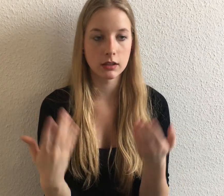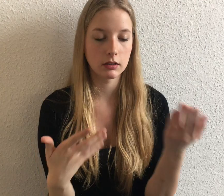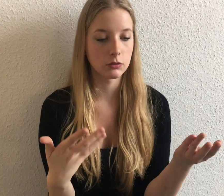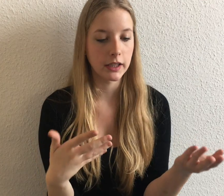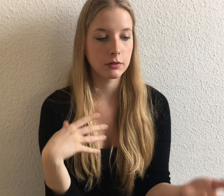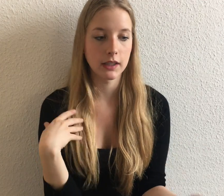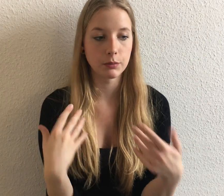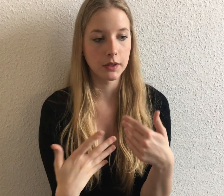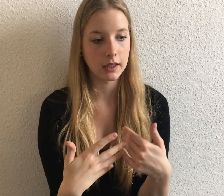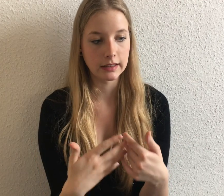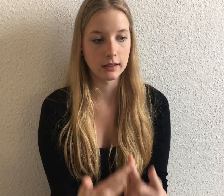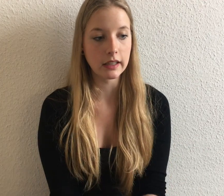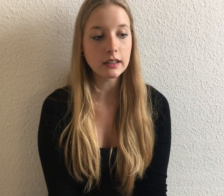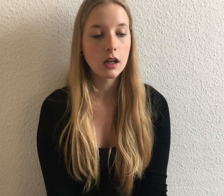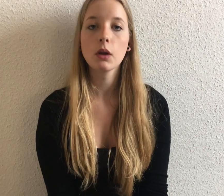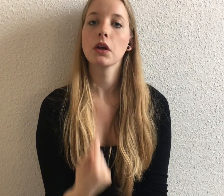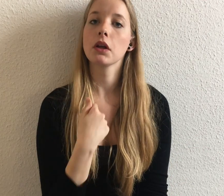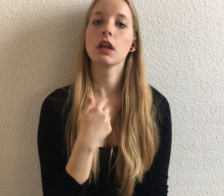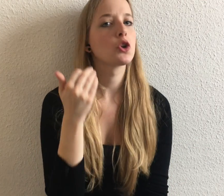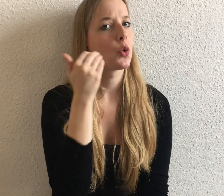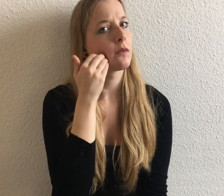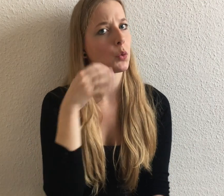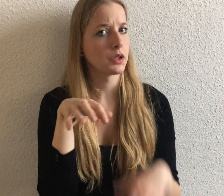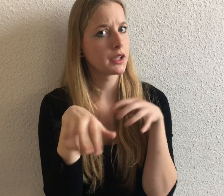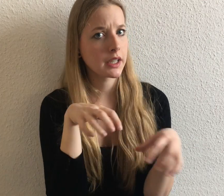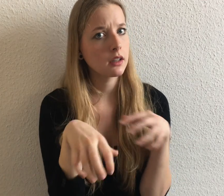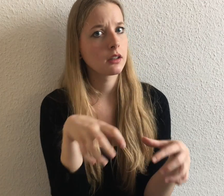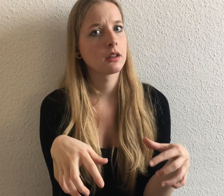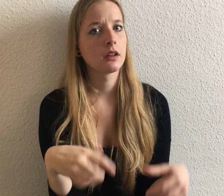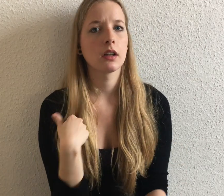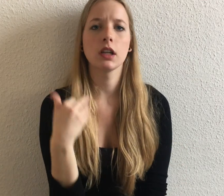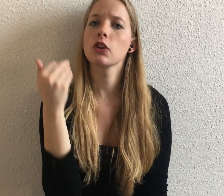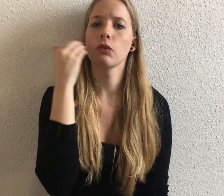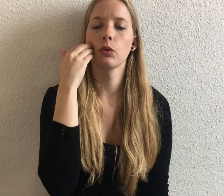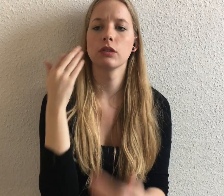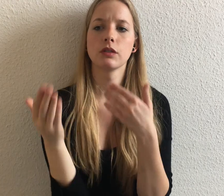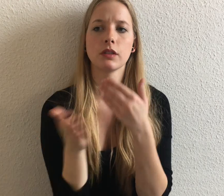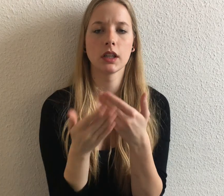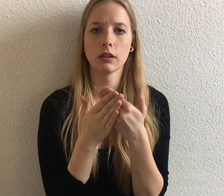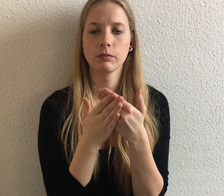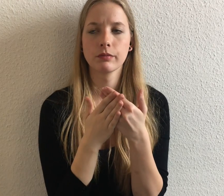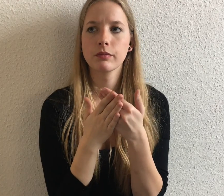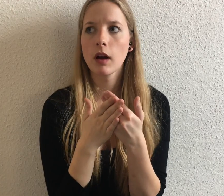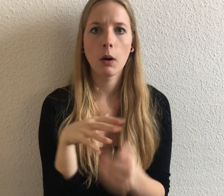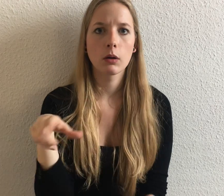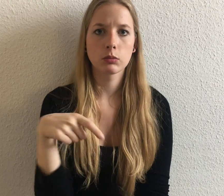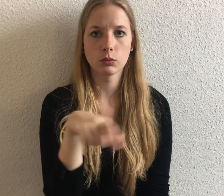ist nur ein Beispiel, weil es bei mir ganz in der Nähe ist. Ich wohne Trier, ich wohne Nähe